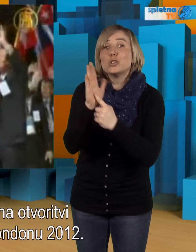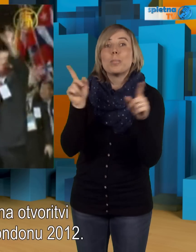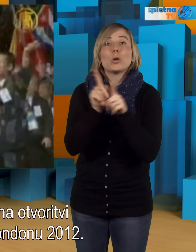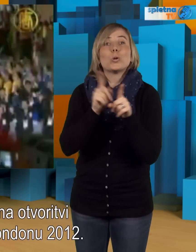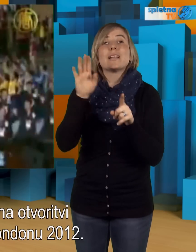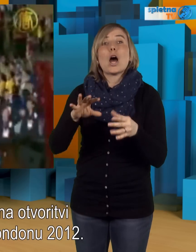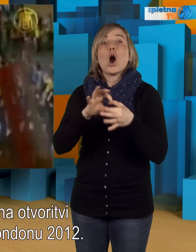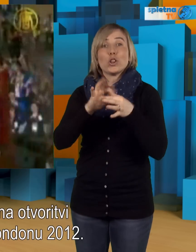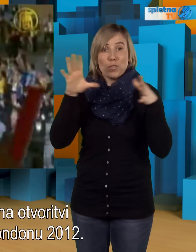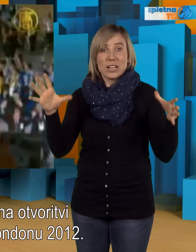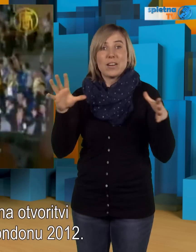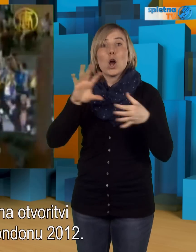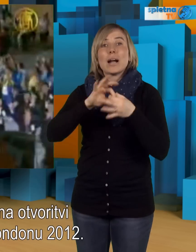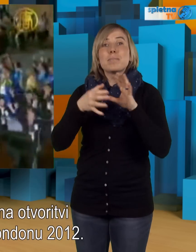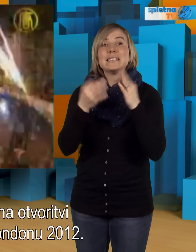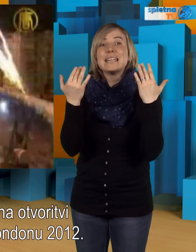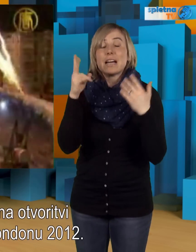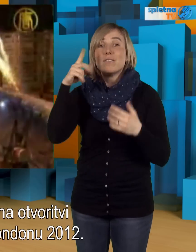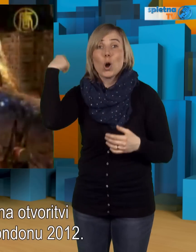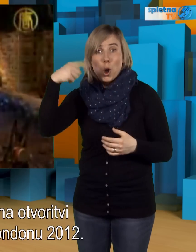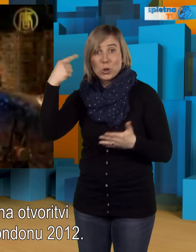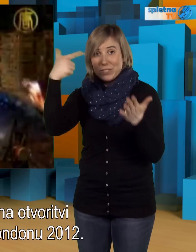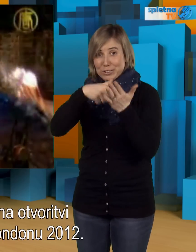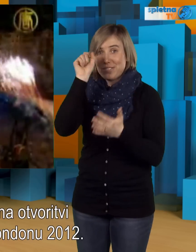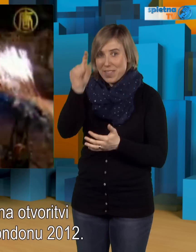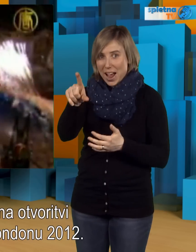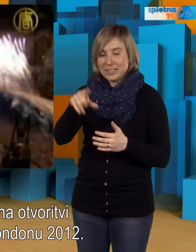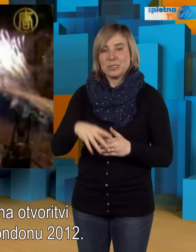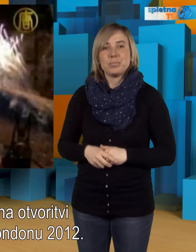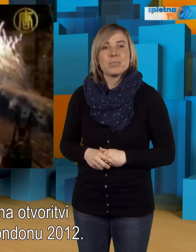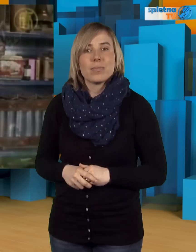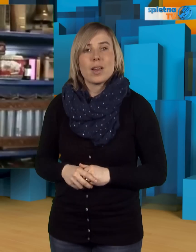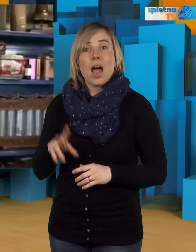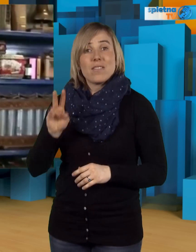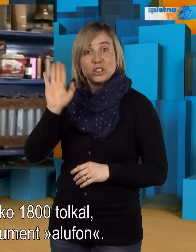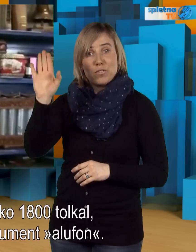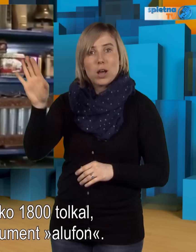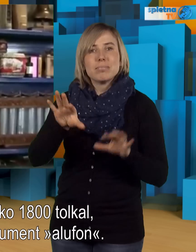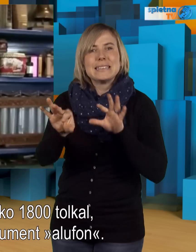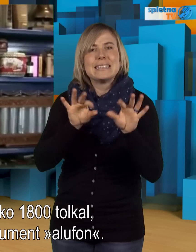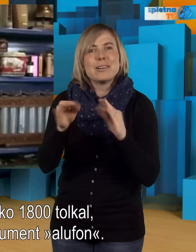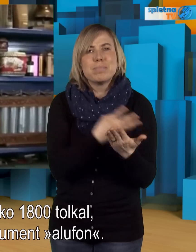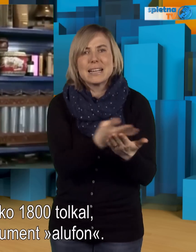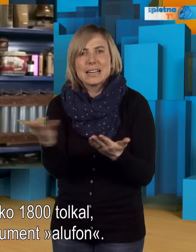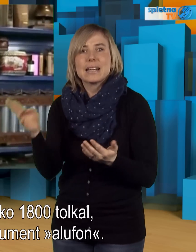Nastopila je tudi na otvoritvi olimpijskih iger v Londonu 2012. V svoji zbirki ima